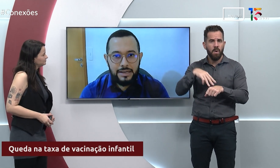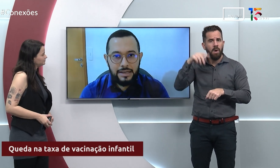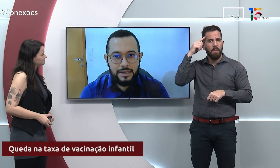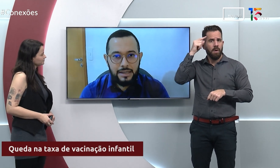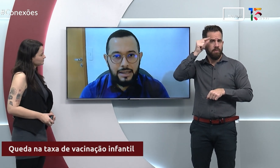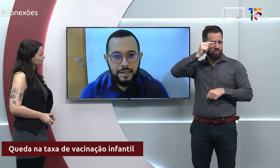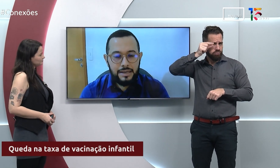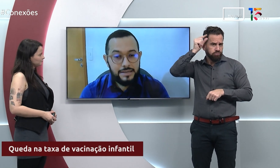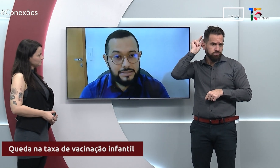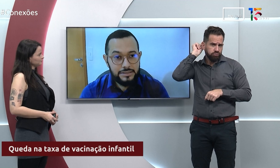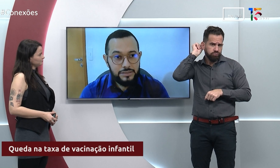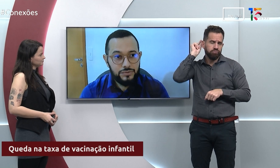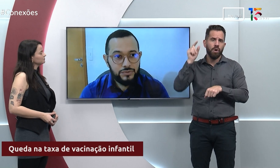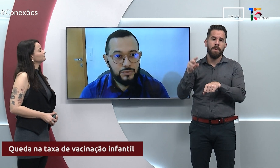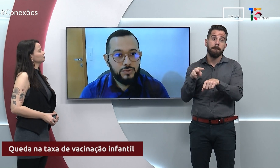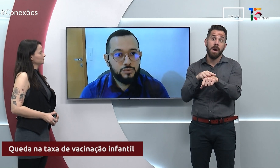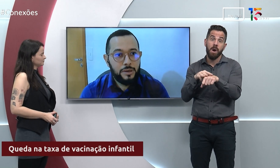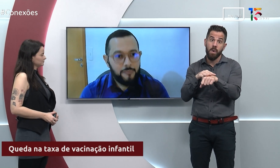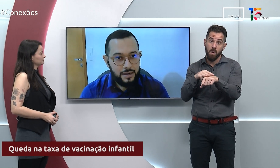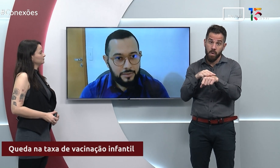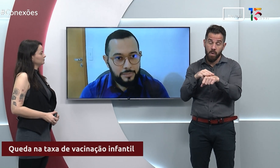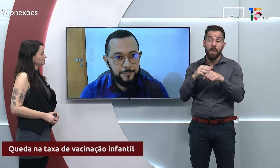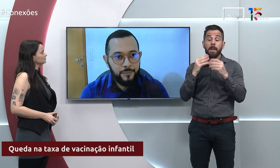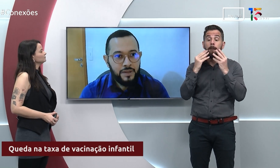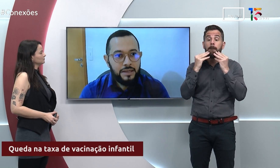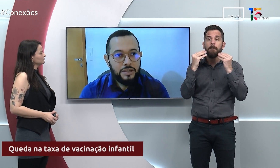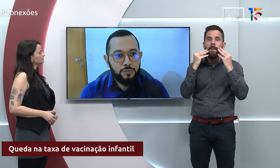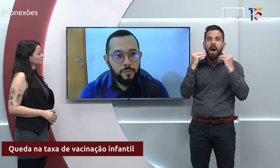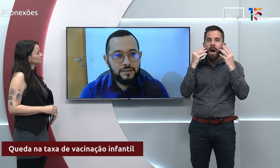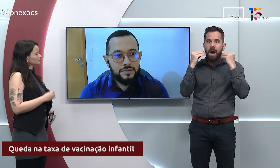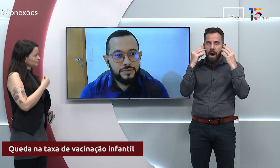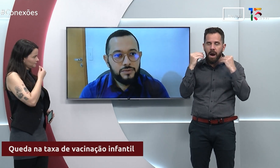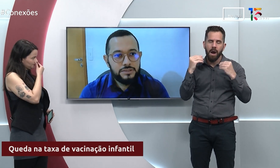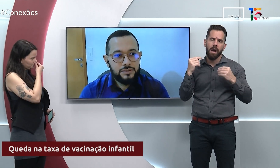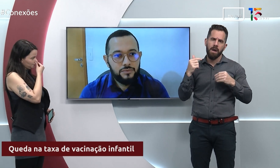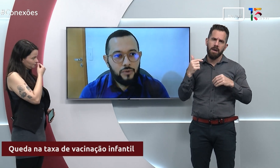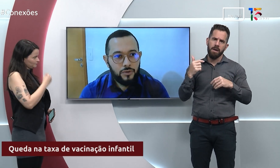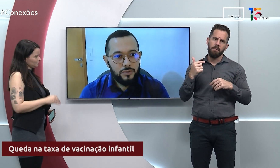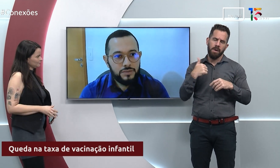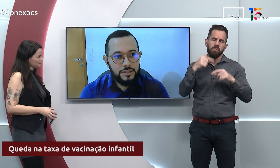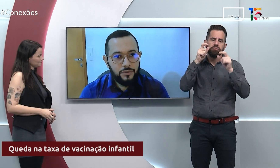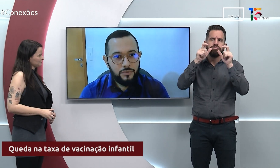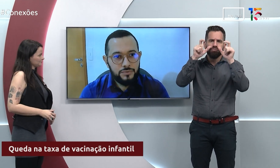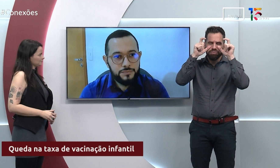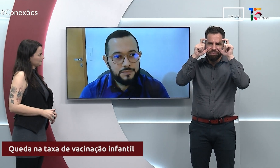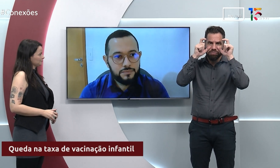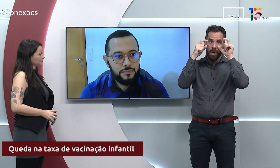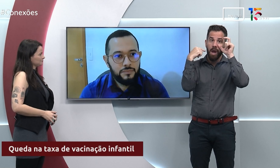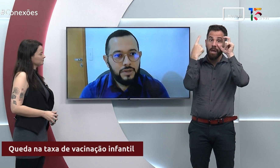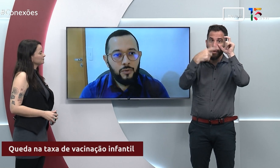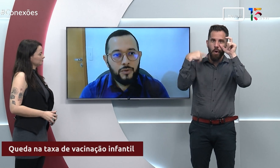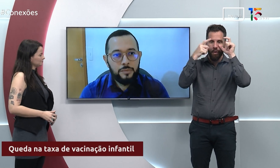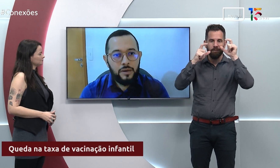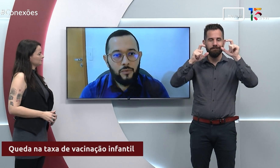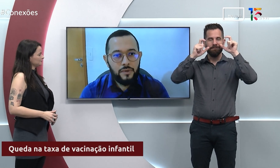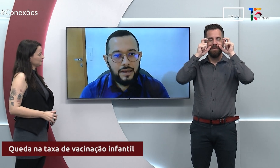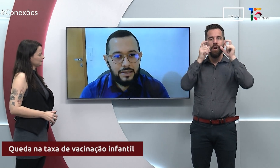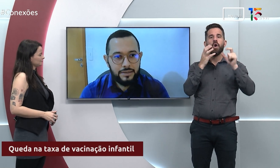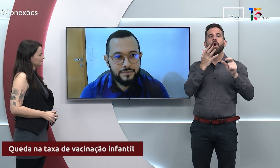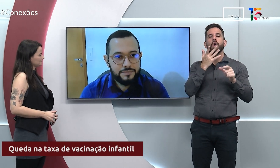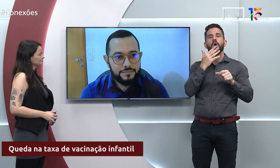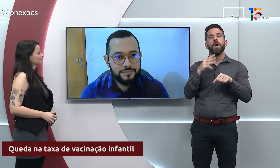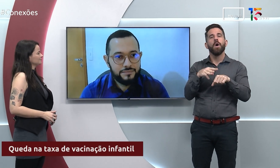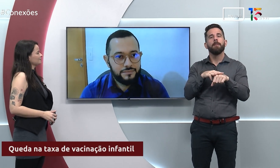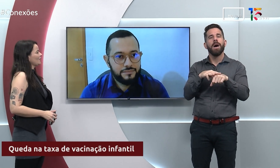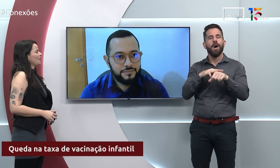e castanhos, uso uma barba e no momento estou usando um óculos redondo na cor marrom